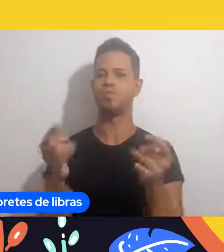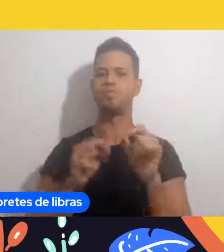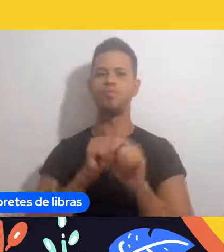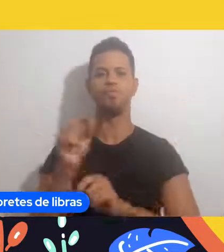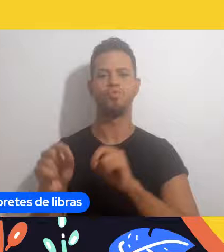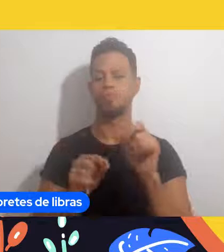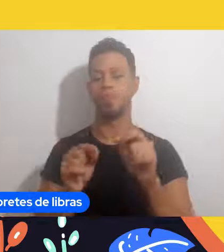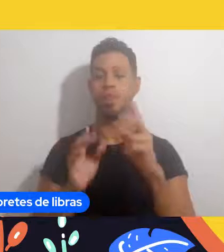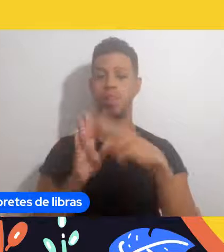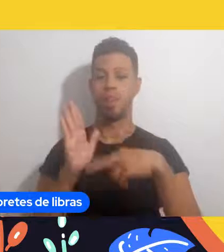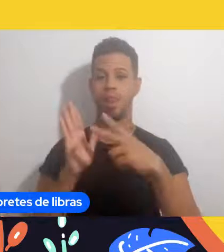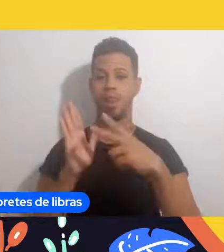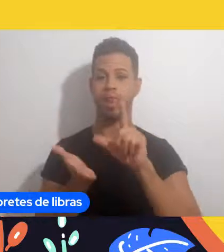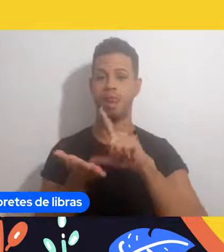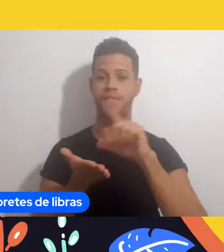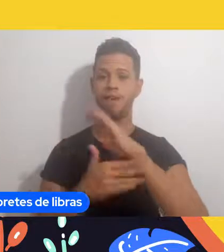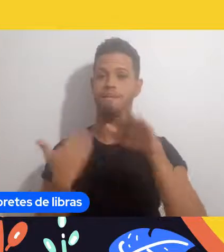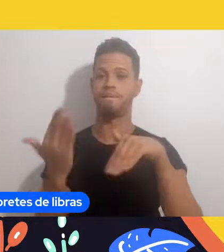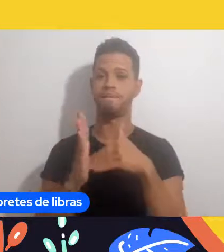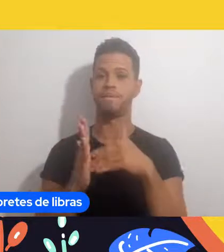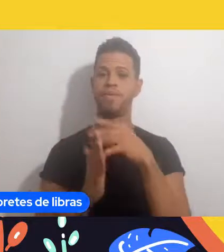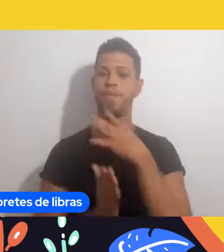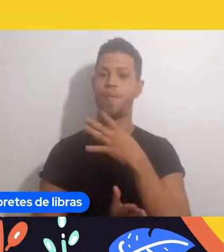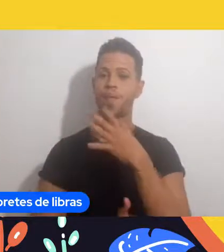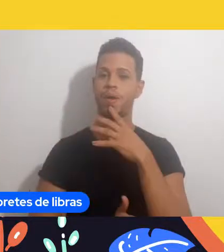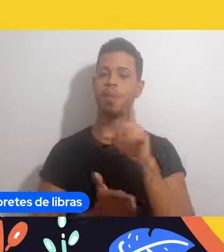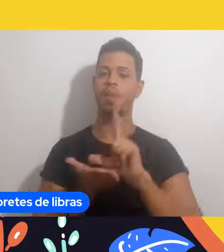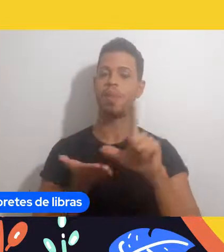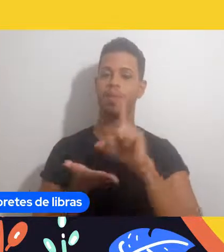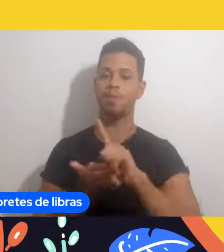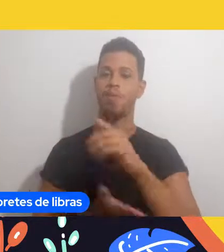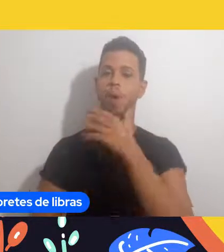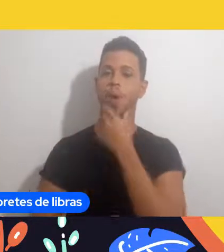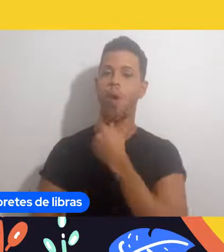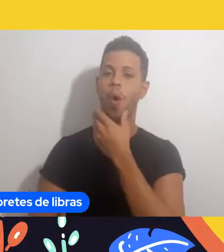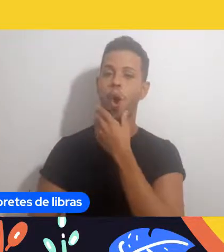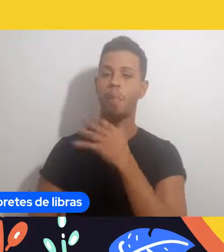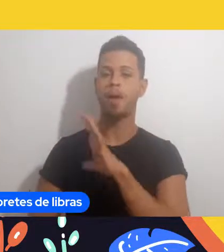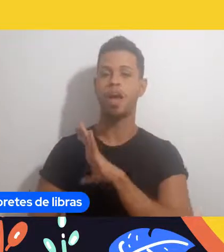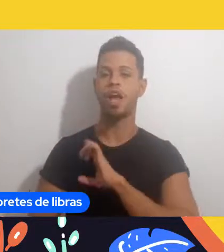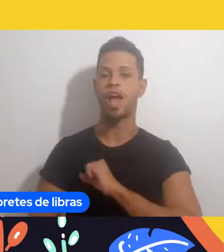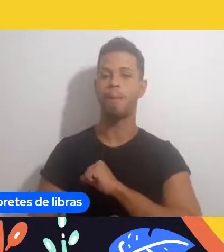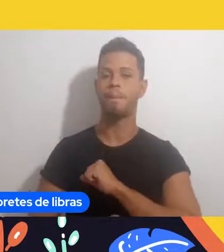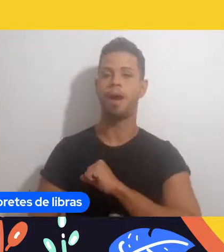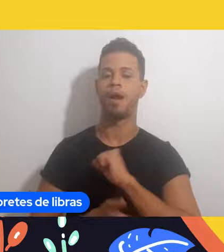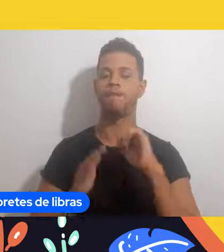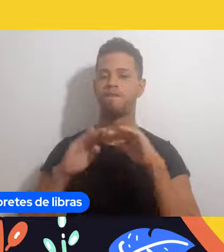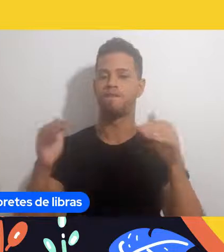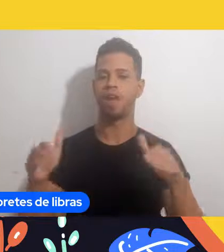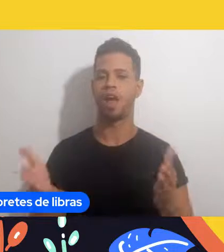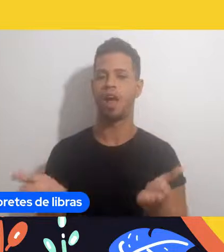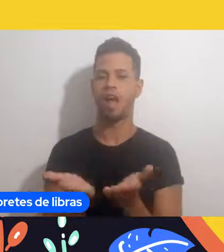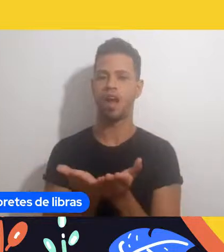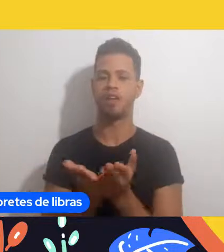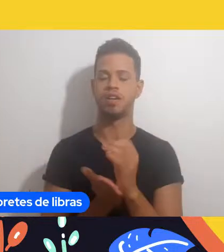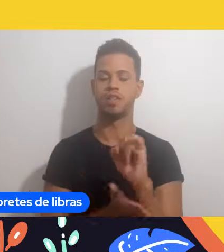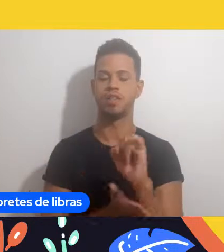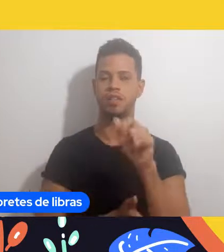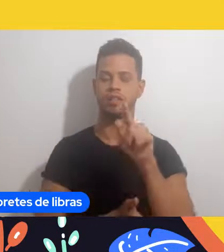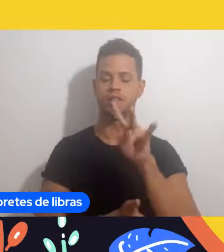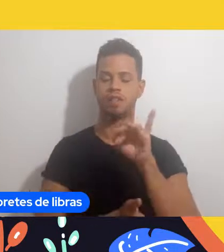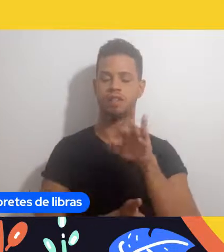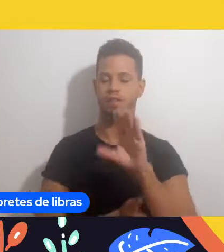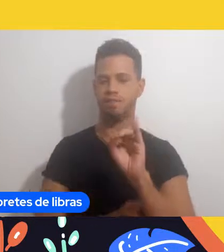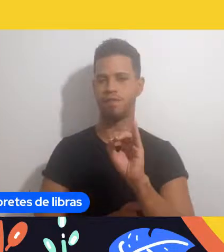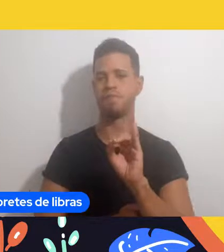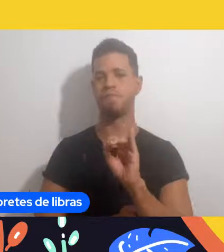gente conheça. É um livro chamado O Homem que Amava Caixas, de Stephen Michael King. Eu acho que é assim que se